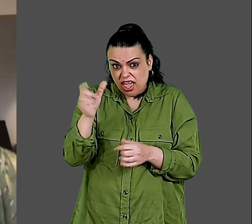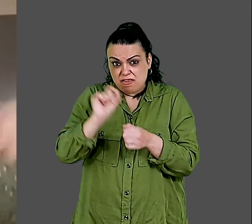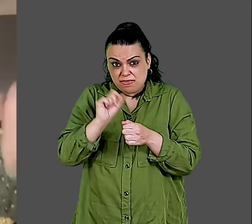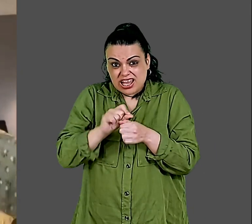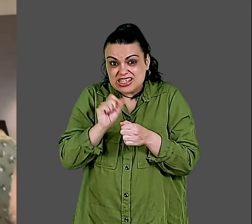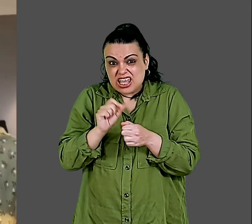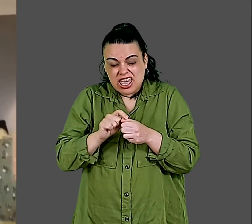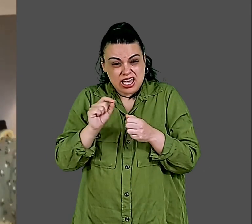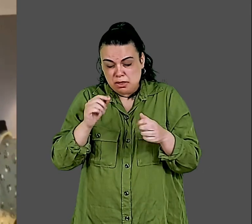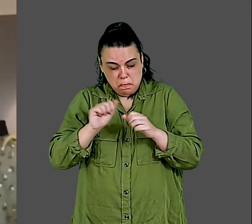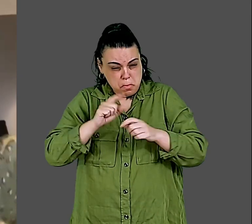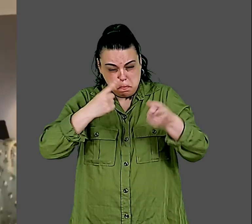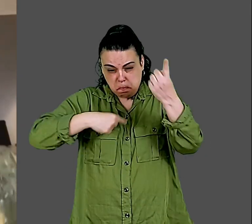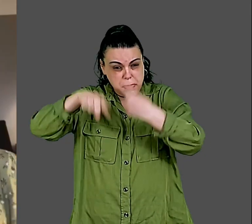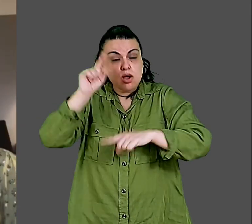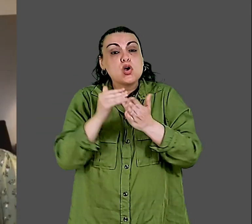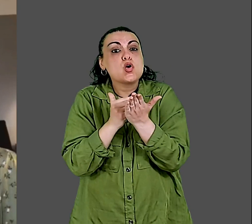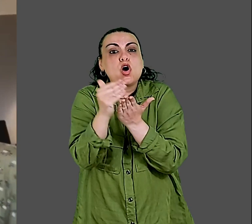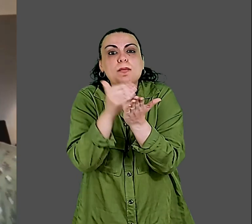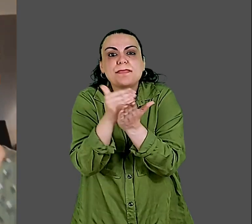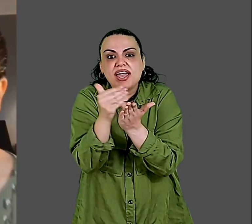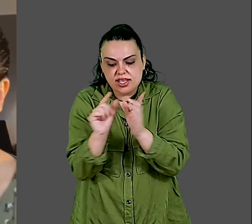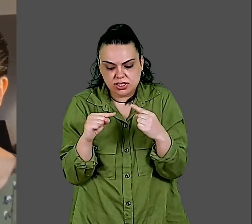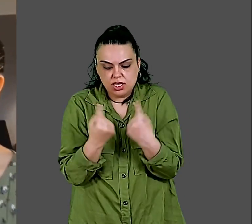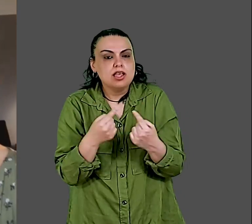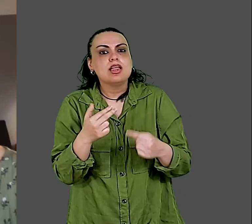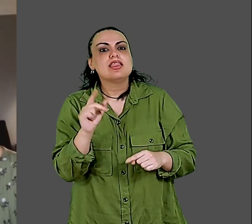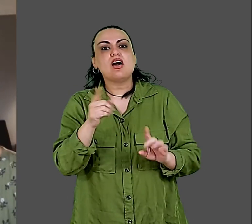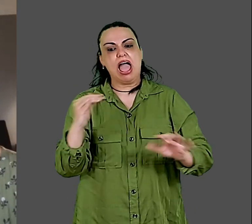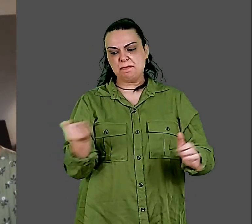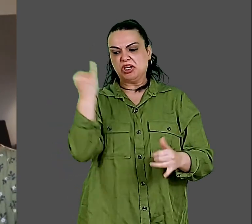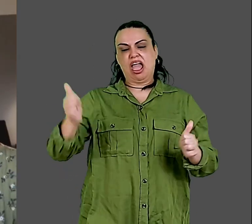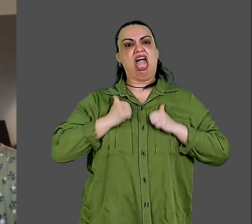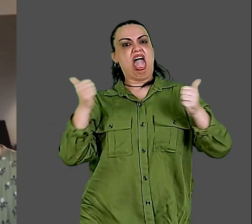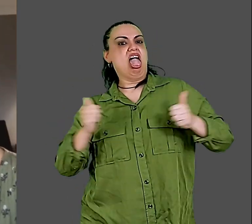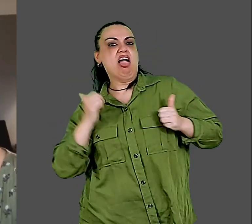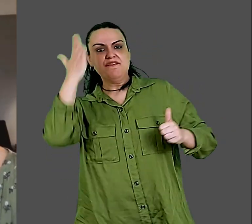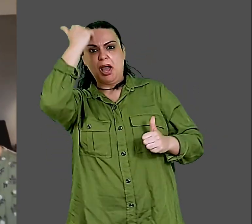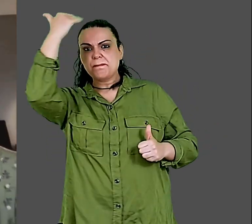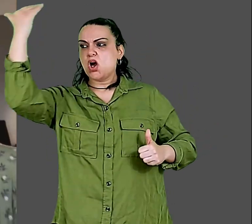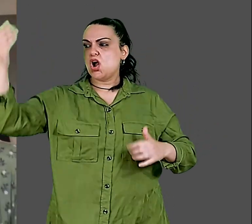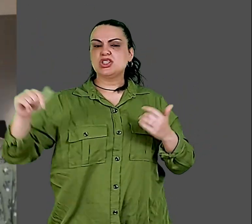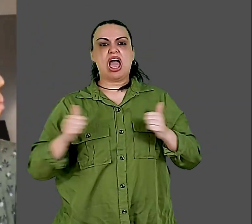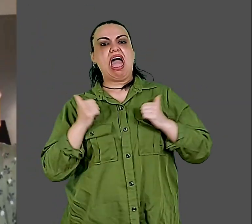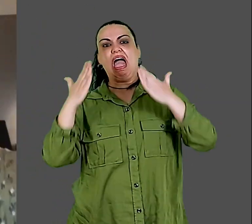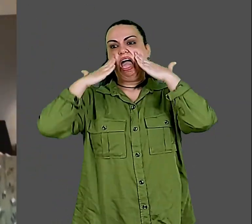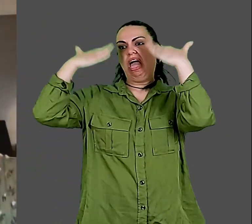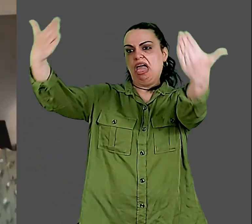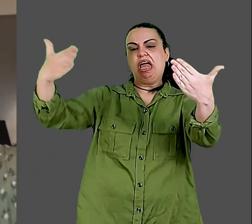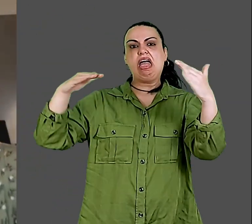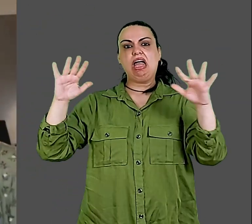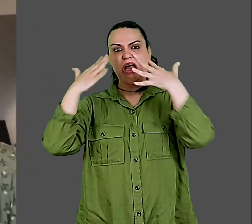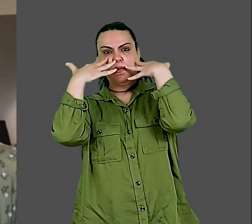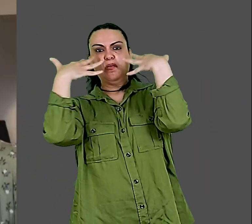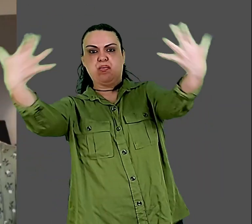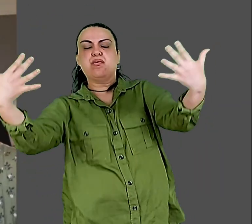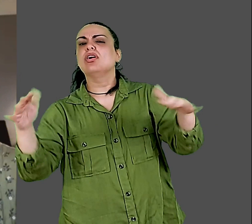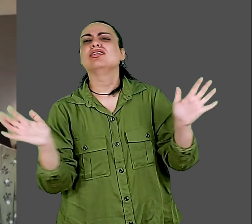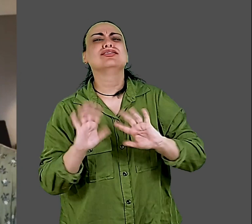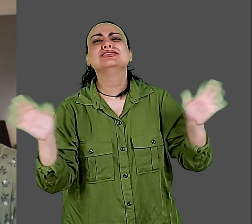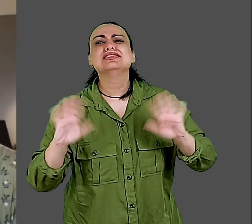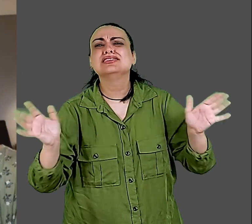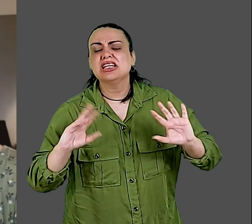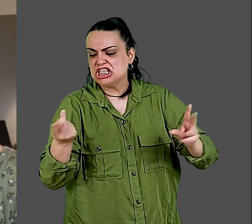algo, começa aqui, ó, dentro desse círculo onde eu tô. Por quê? Porque isso não tem a ver com ser importante, gente, não tem a ver com ser famoso, não tem a